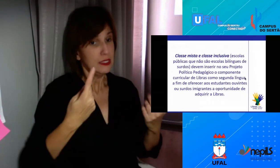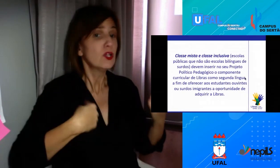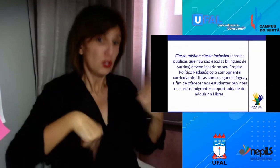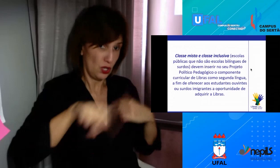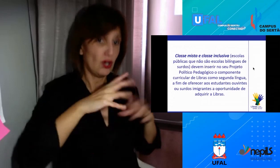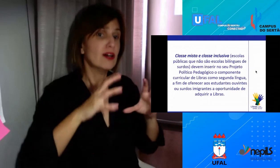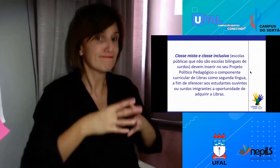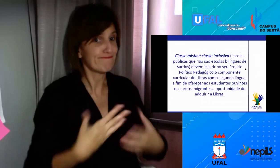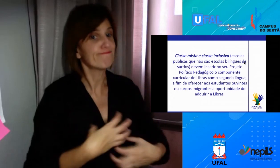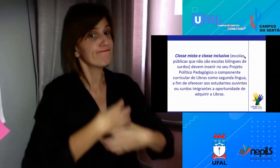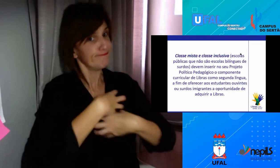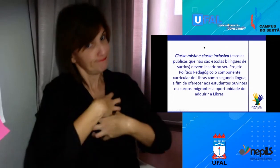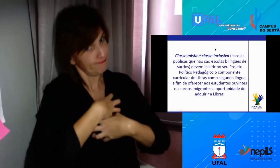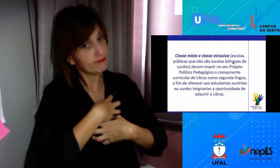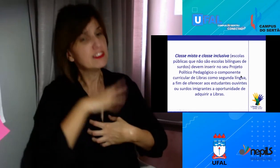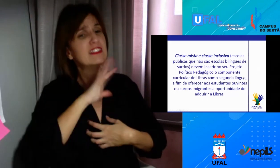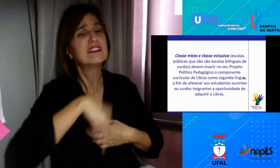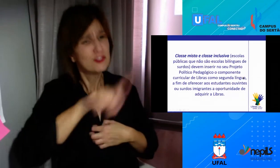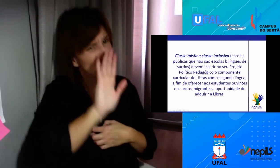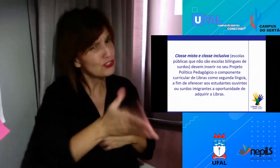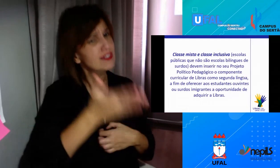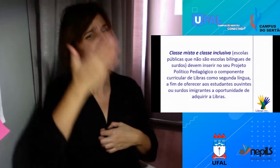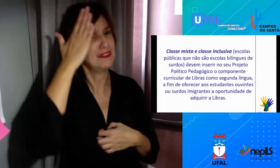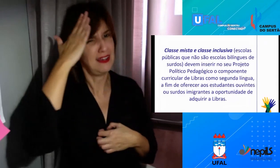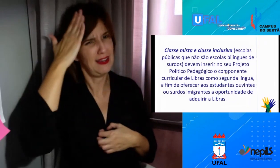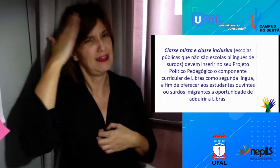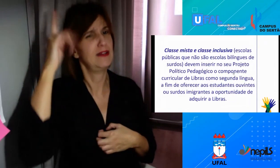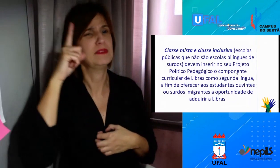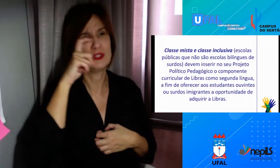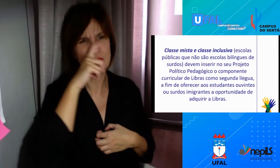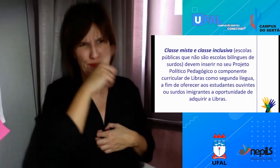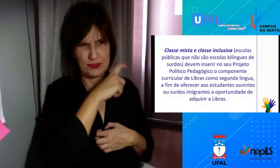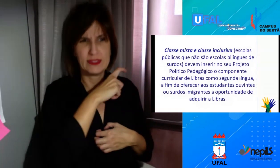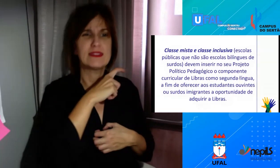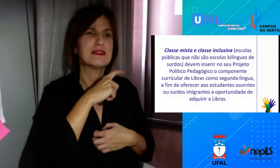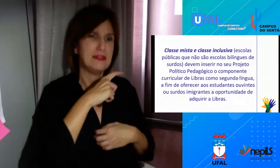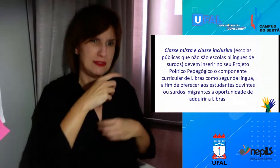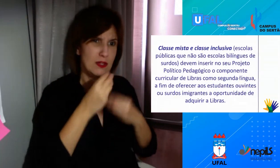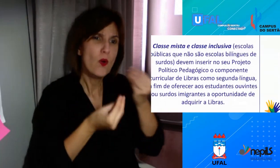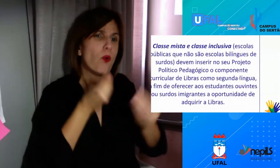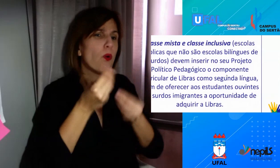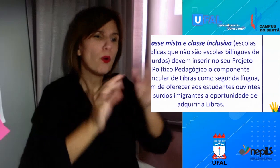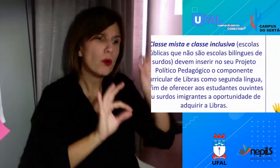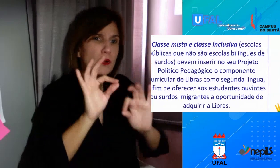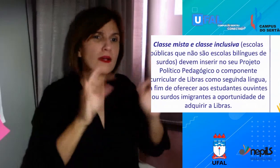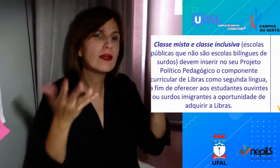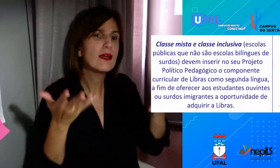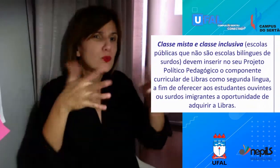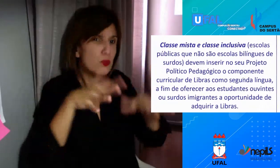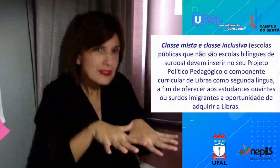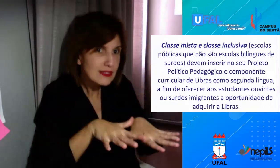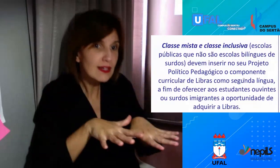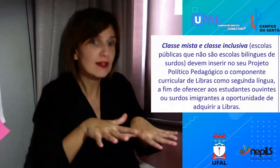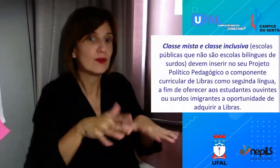A classe mista e a classe inclusiva nas escolas, nós já sabemos que realmente são